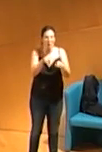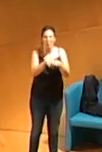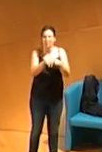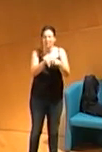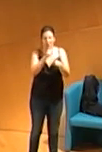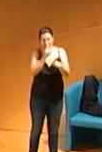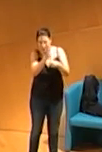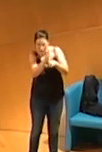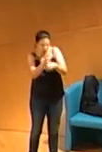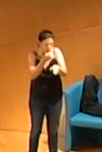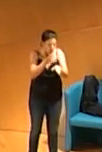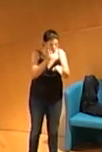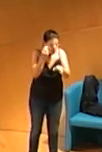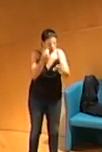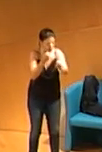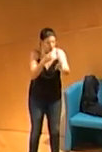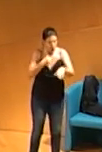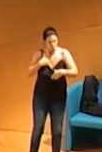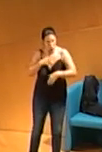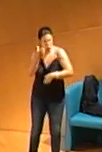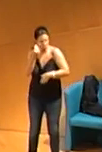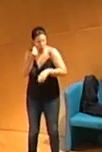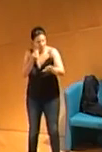ce qu'ils disent et on leur donne les moyens de nous dire.